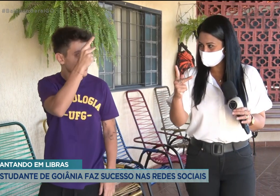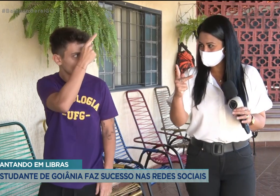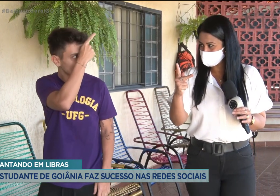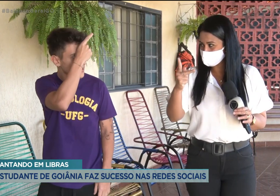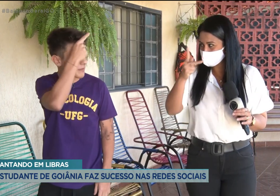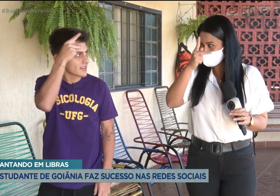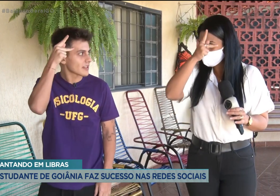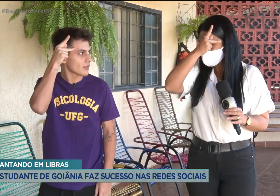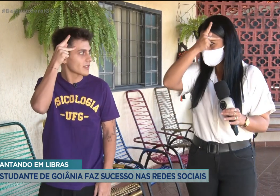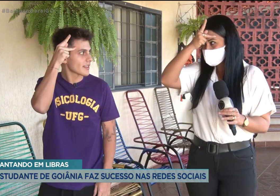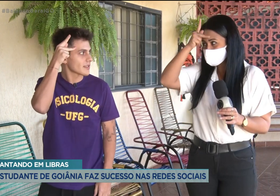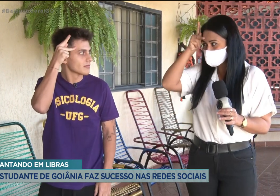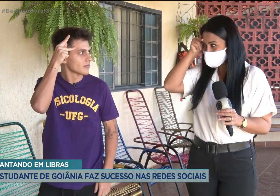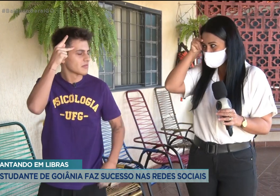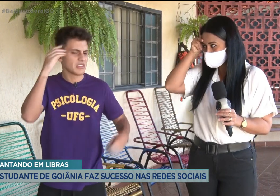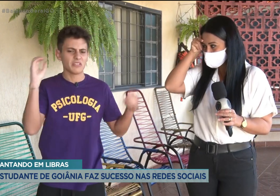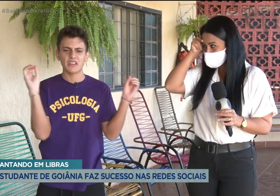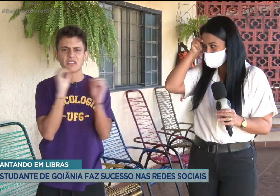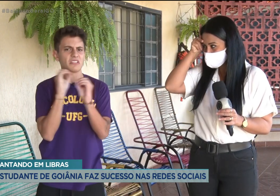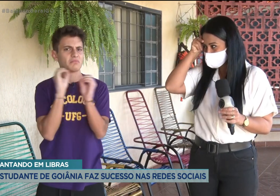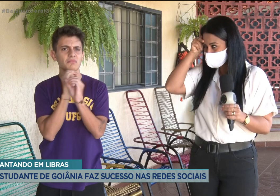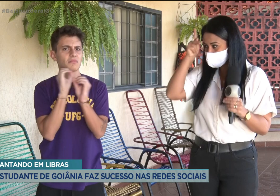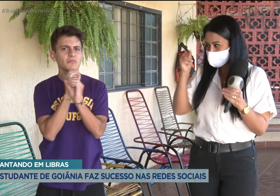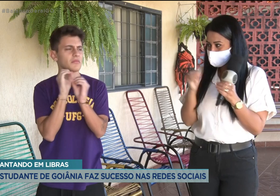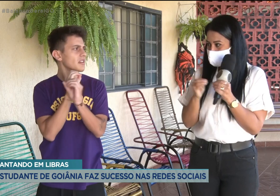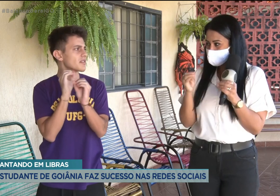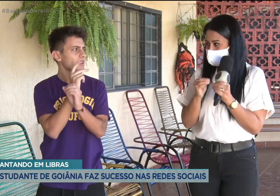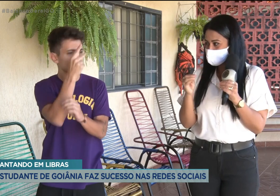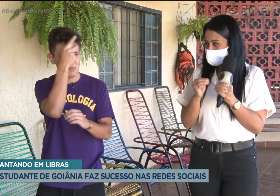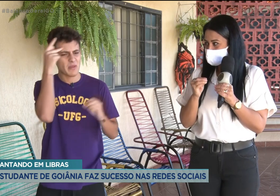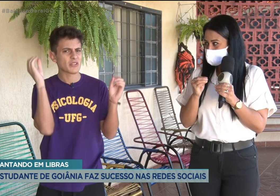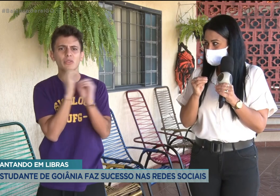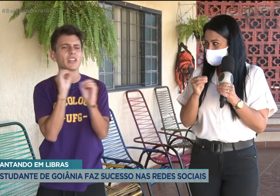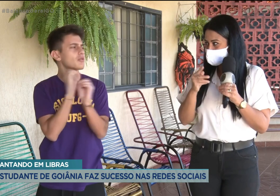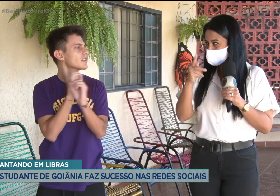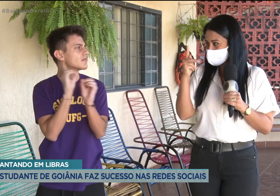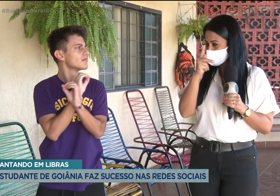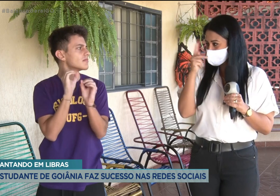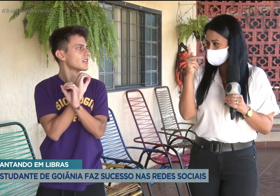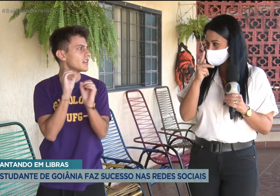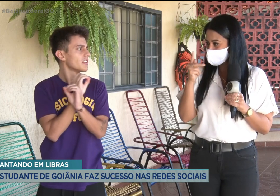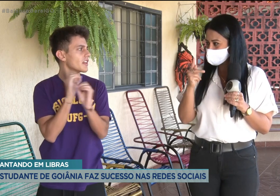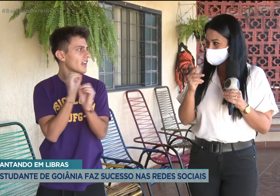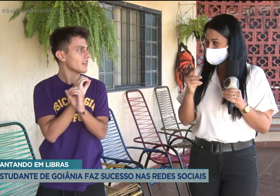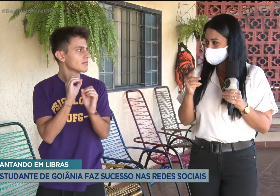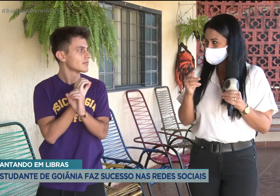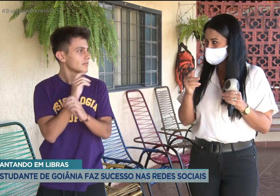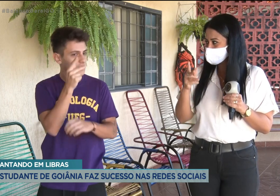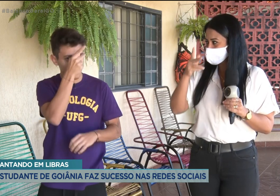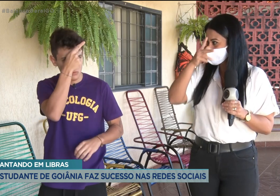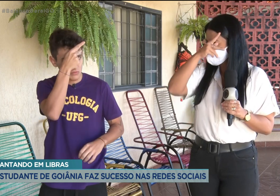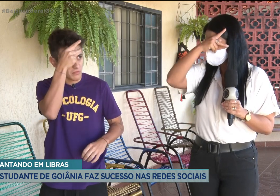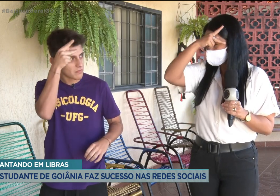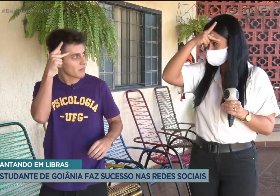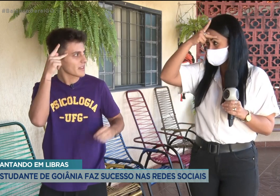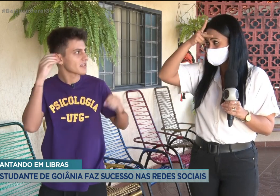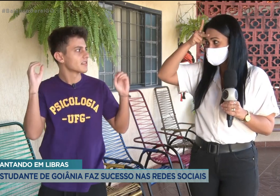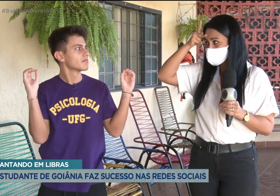pessoa Você passa na sua testa Faz assim Isso é pessoa nenhuma Ninguém Então, faz assim